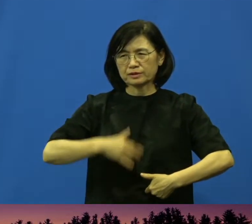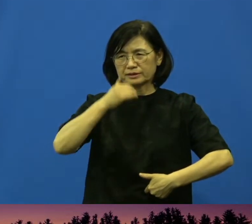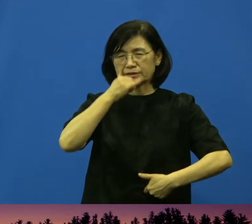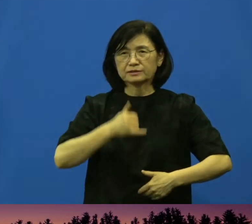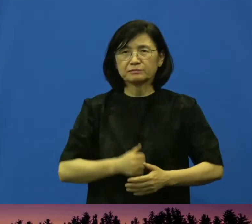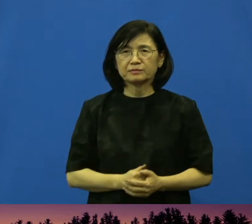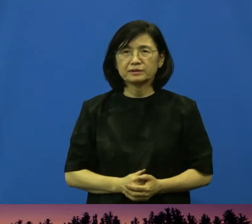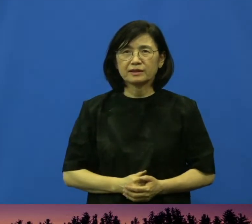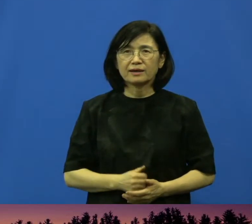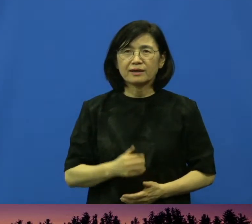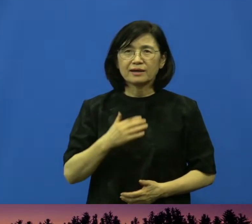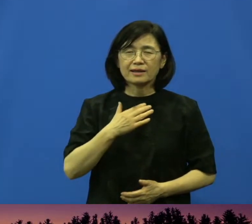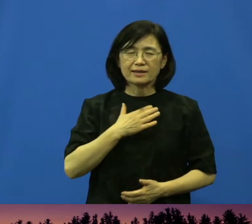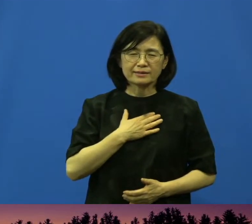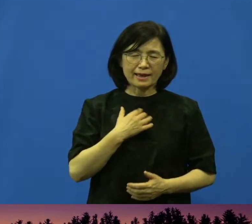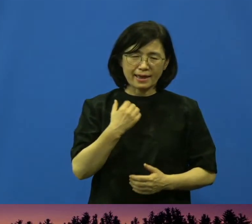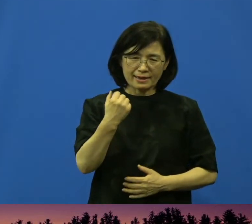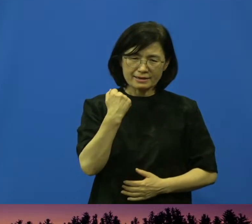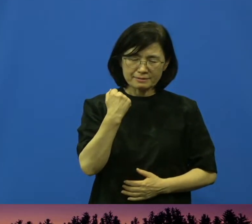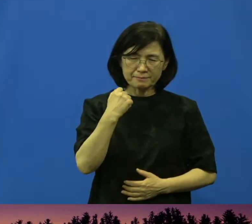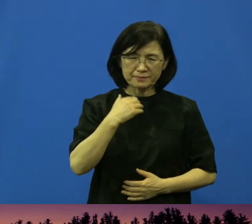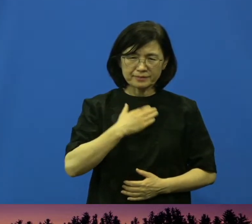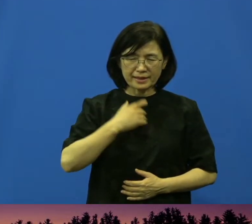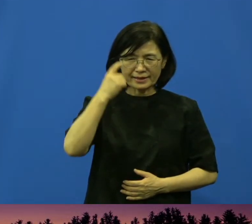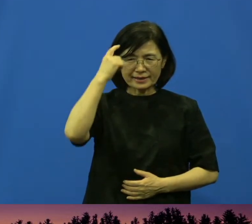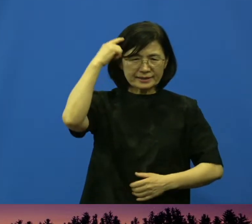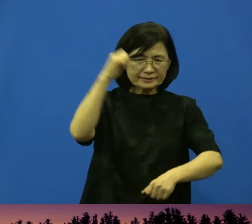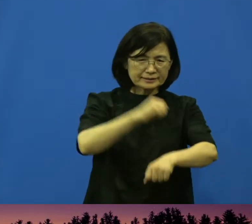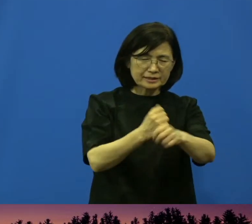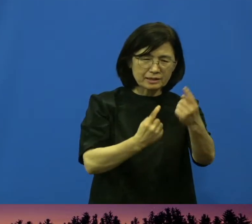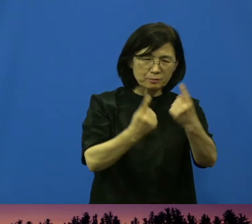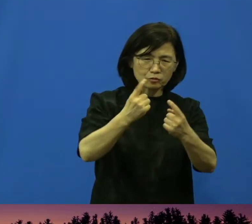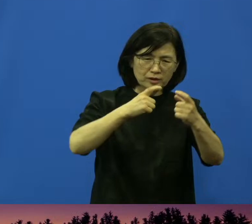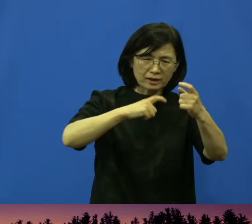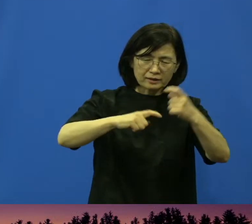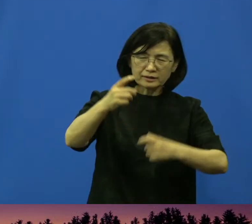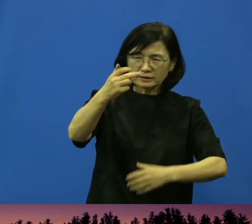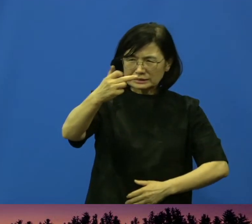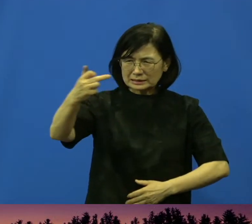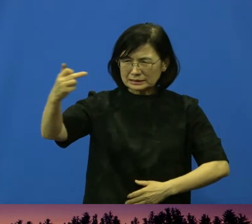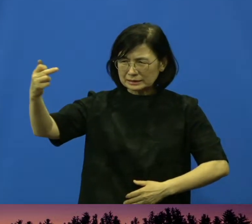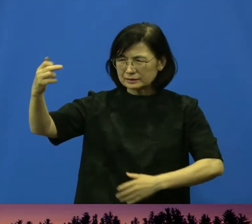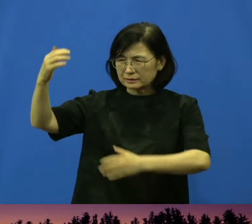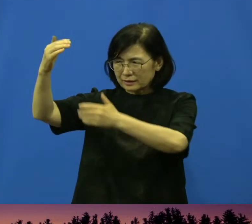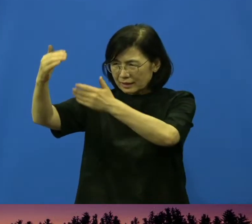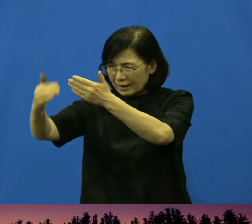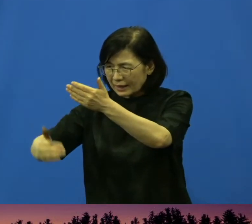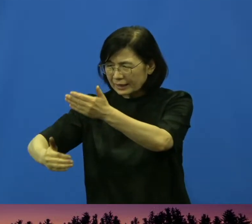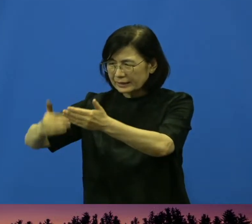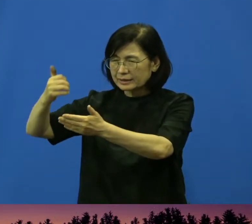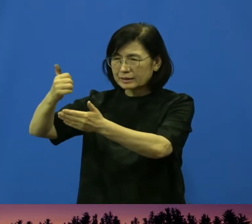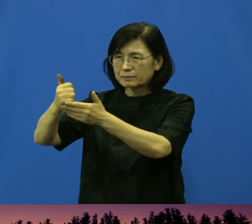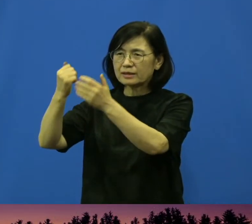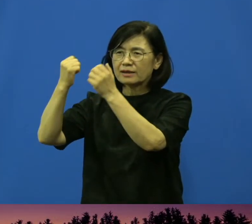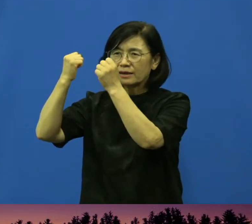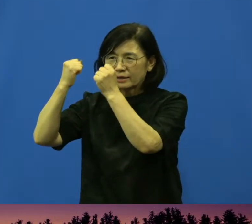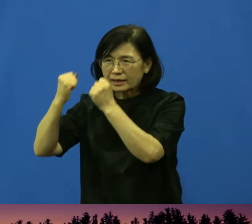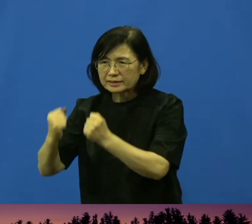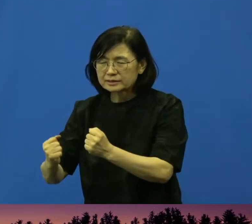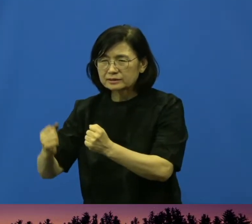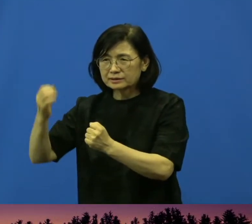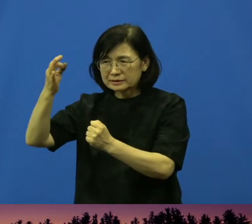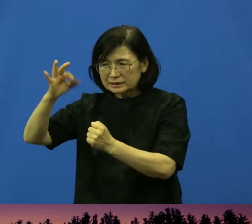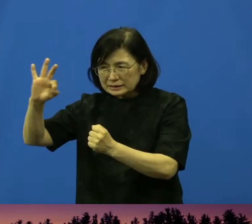내가 가지고 있는 힘보다, 내가 가지고 있는 지혜보다 훨씬 더 크신 분이 계신다는 그 사실을 알고 그분과 만나는 이 마주침이 있어야